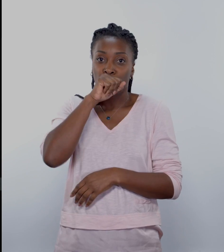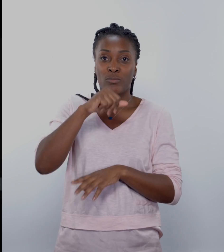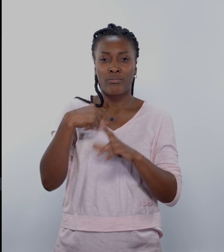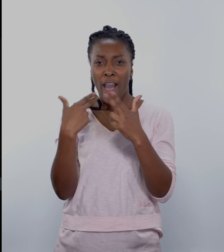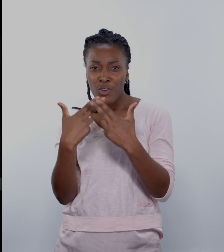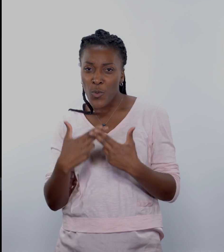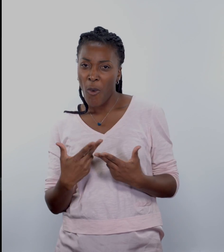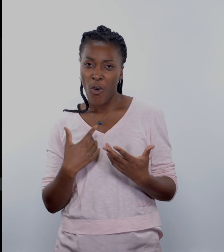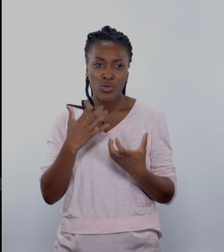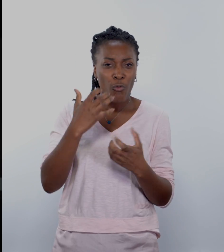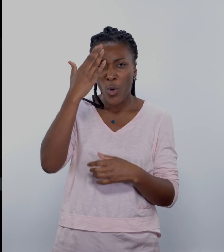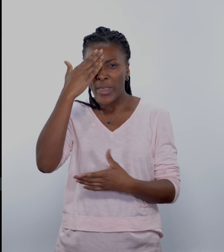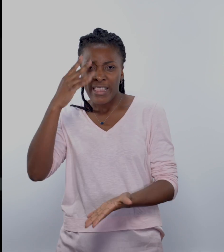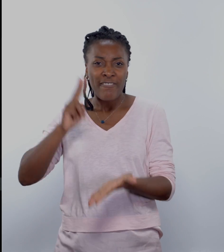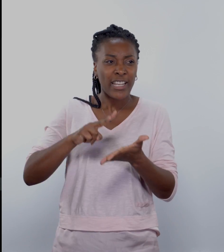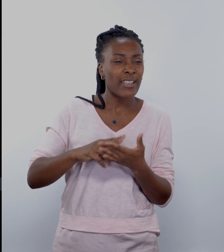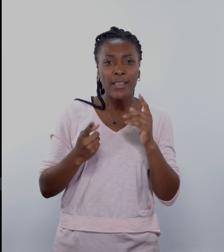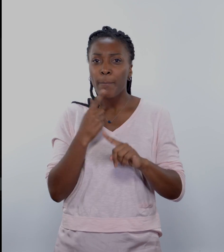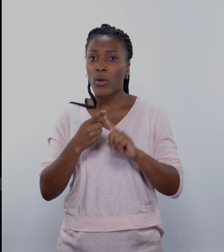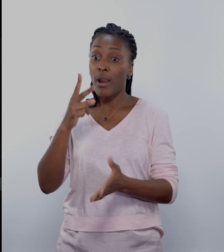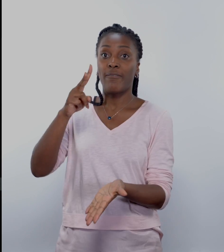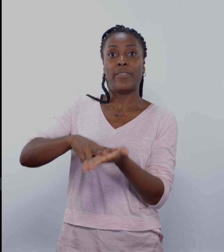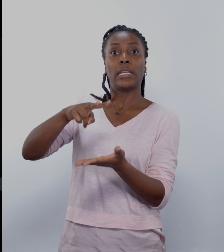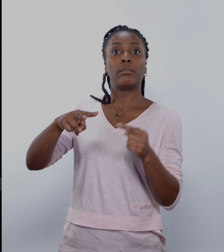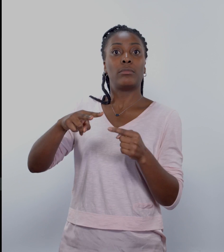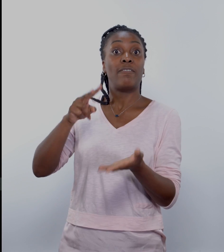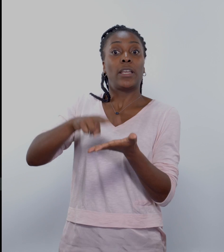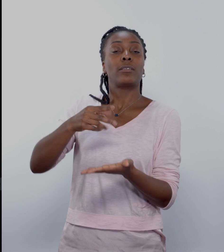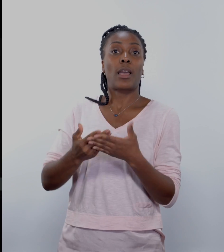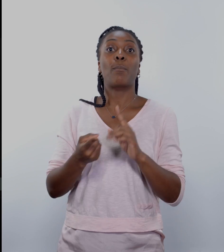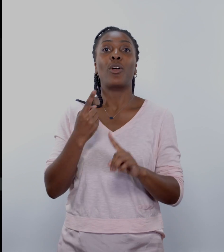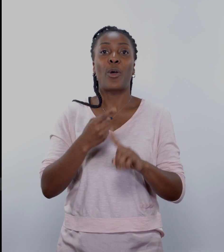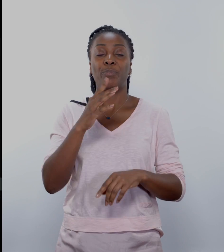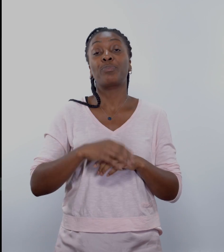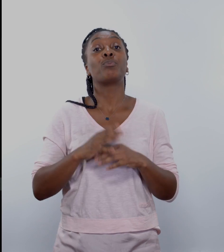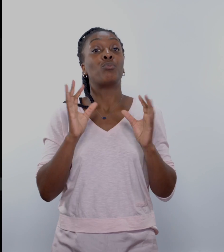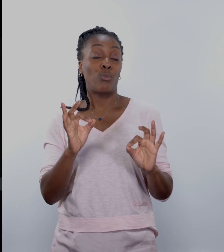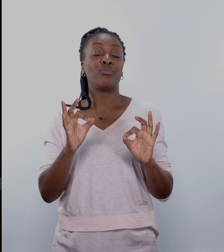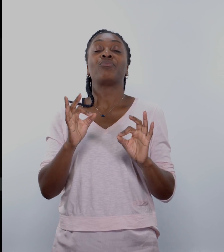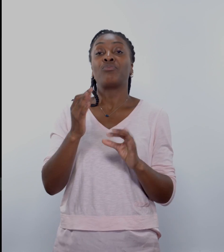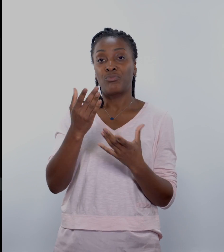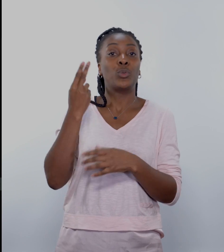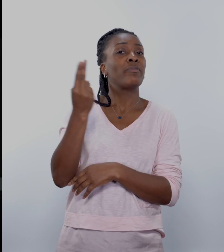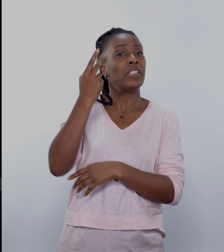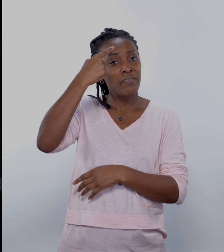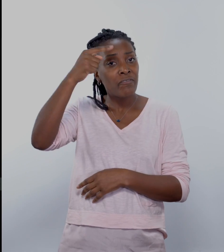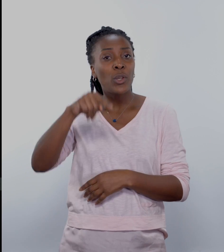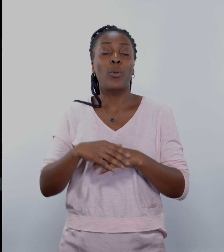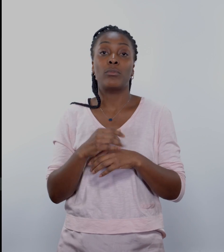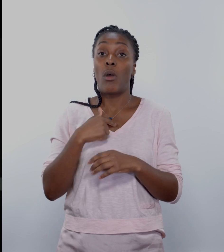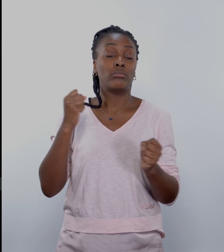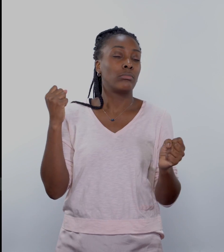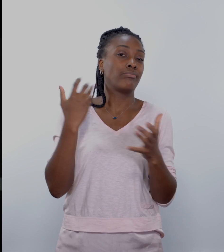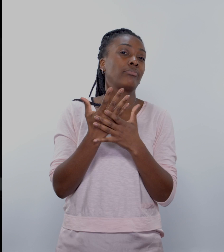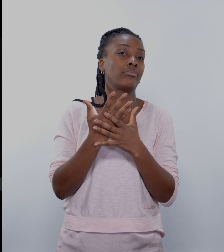j'aimais argumenter, parce que j'aimais connaître la vérité. Pour moi, c'était important, cette notion-là. Et en arrivant en fac de philo,